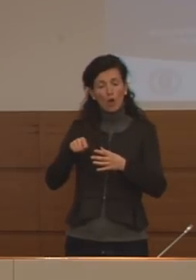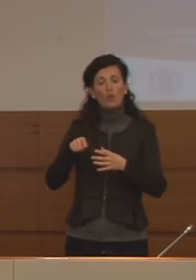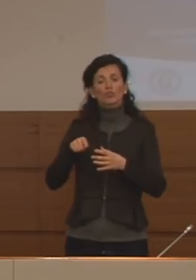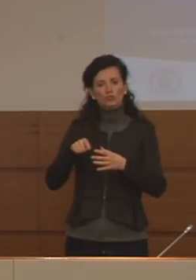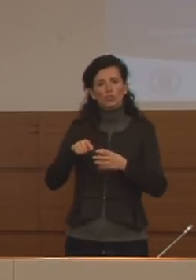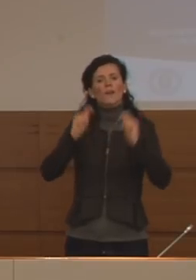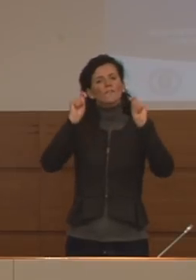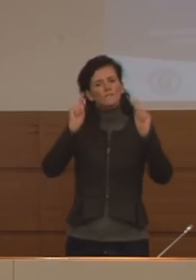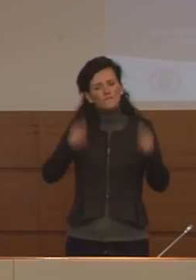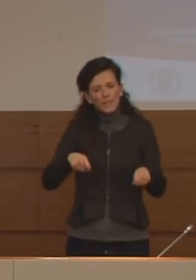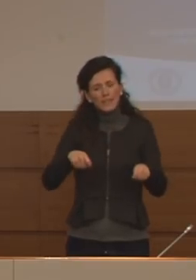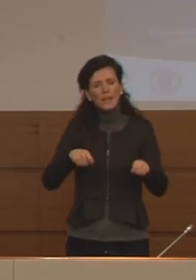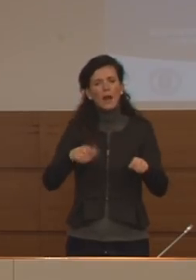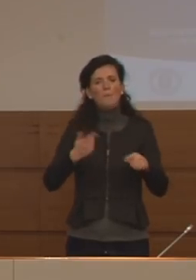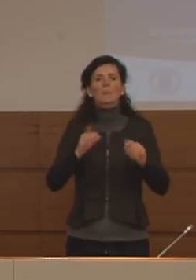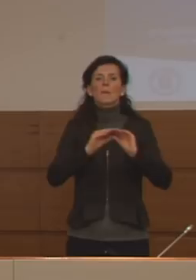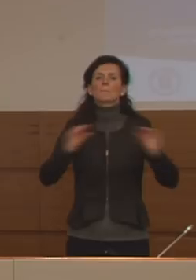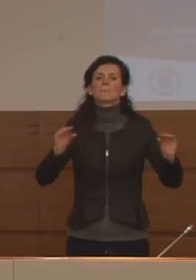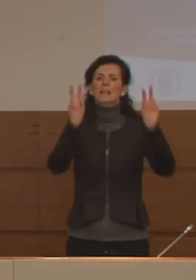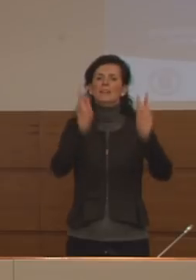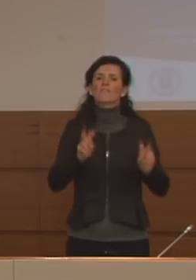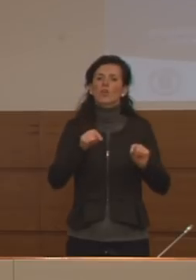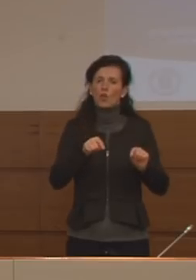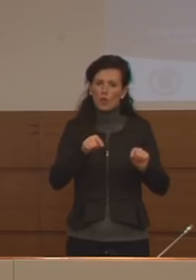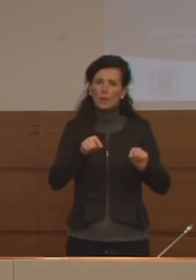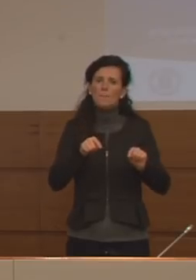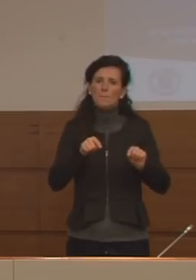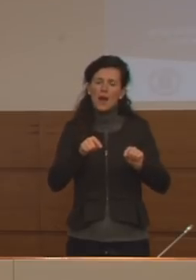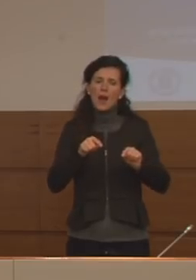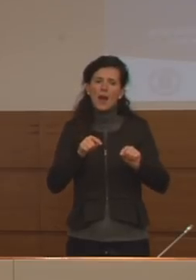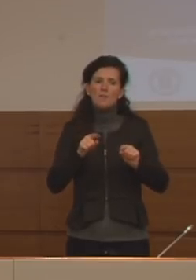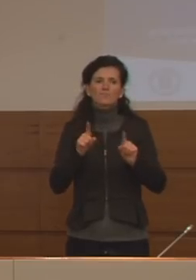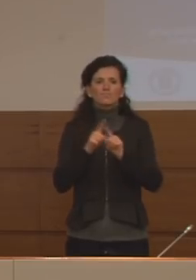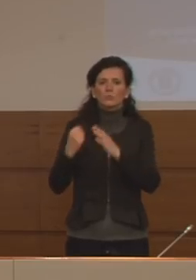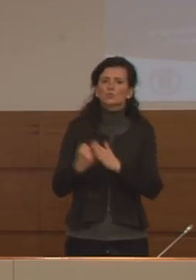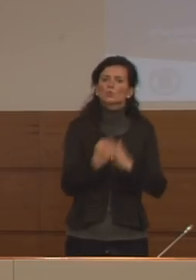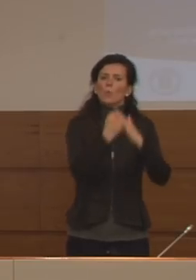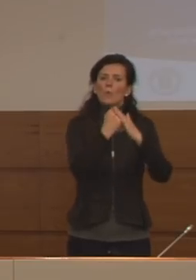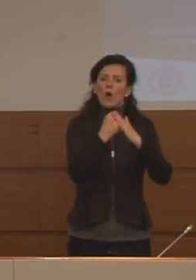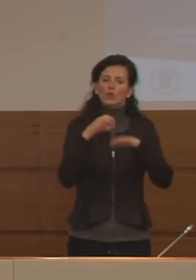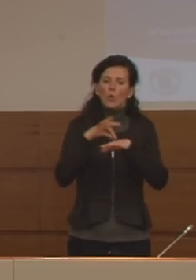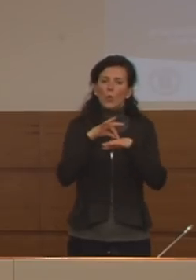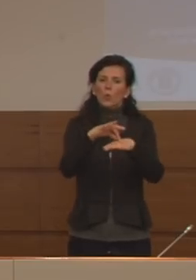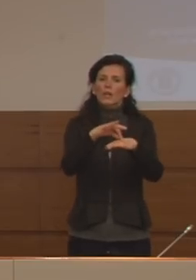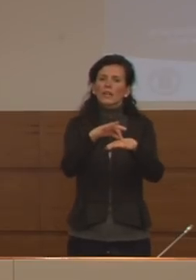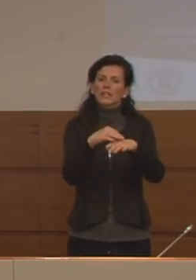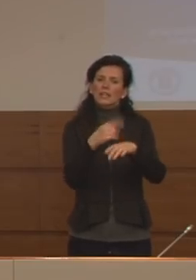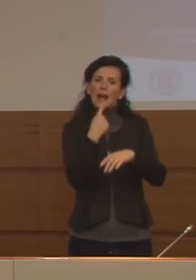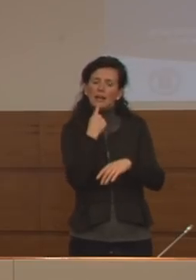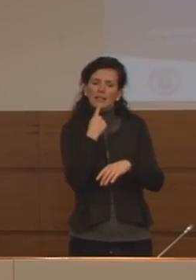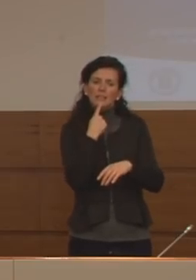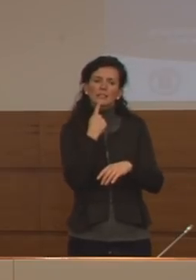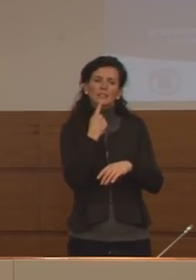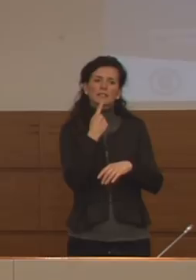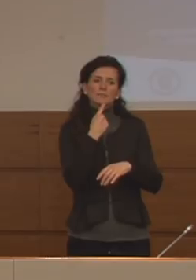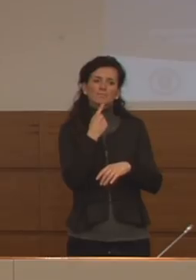una piattaforma è una guida di supporto per gli operatori